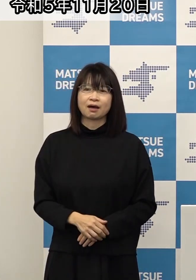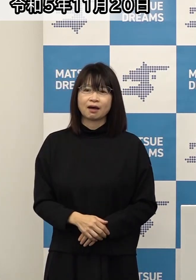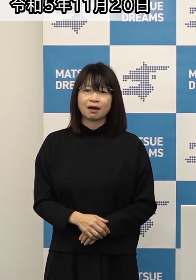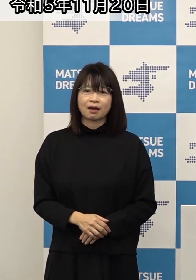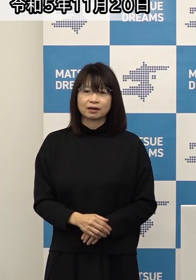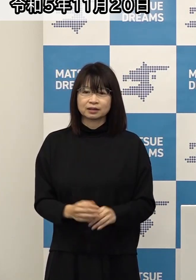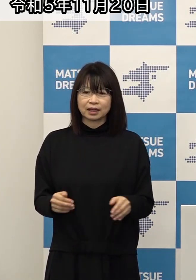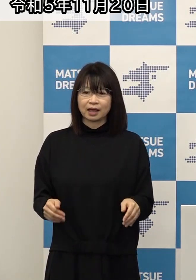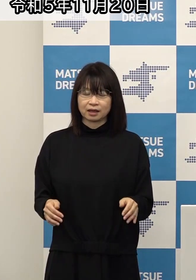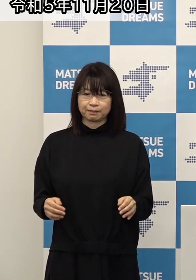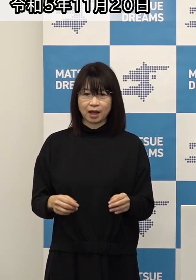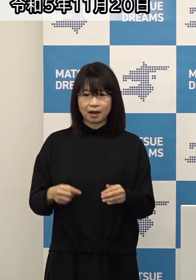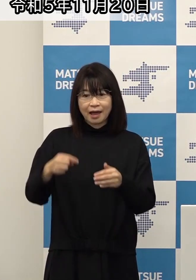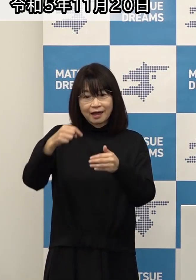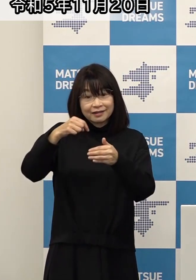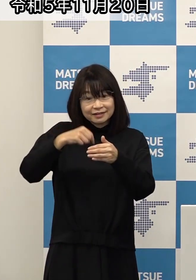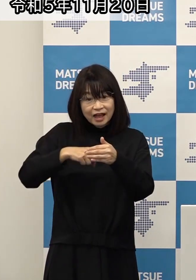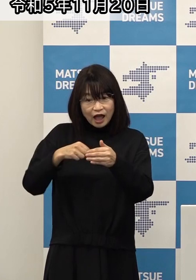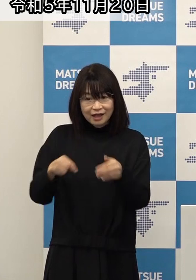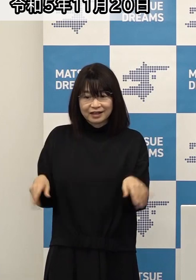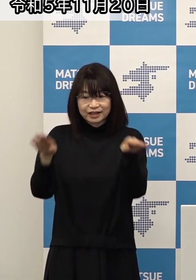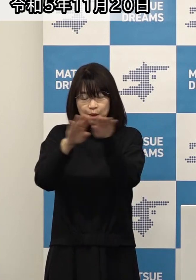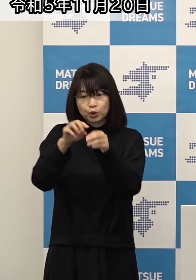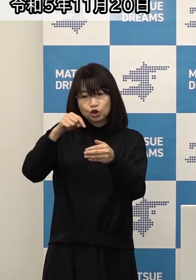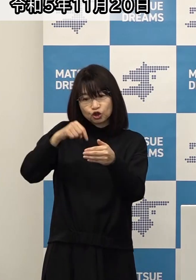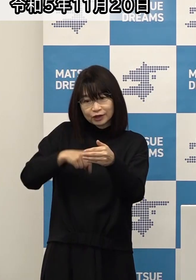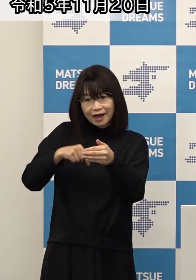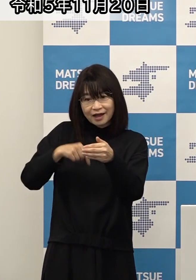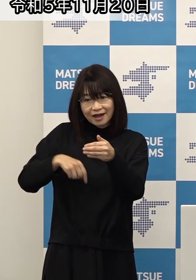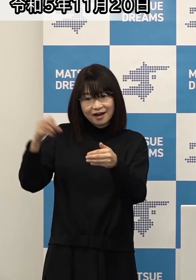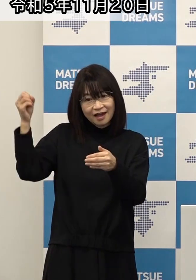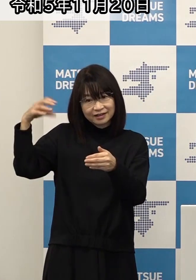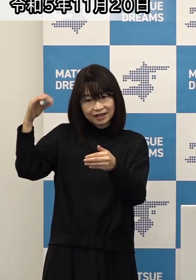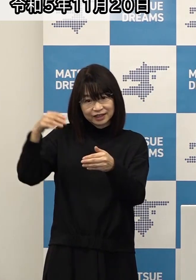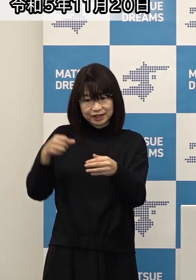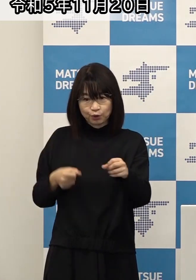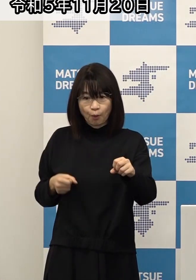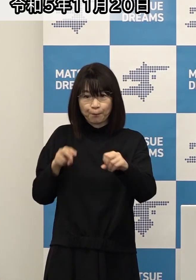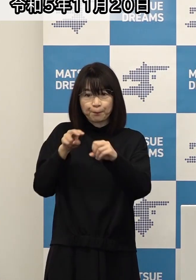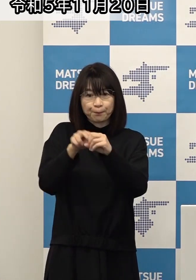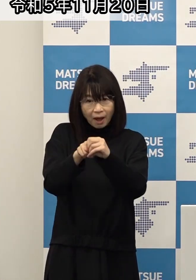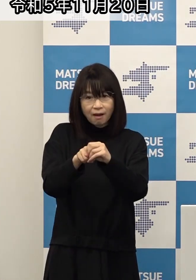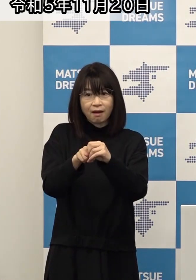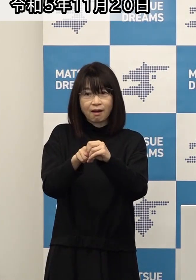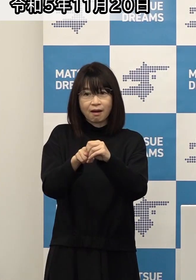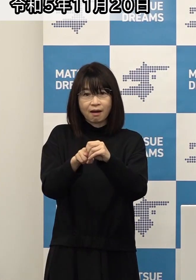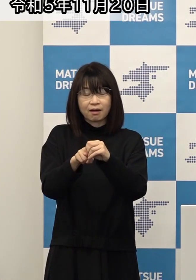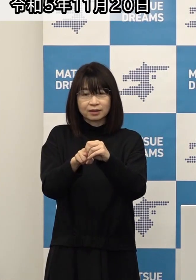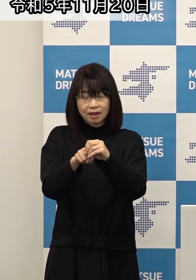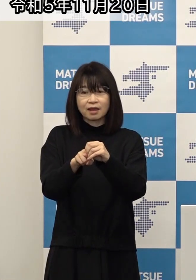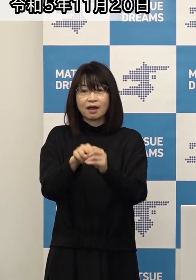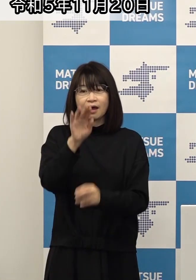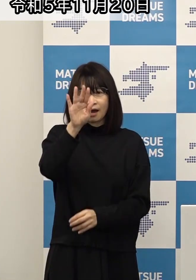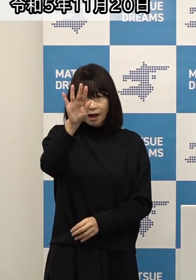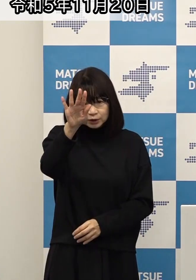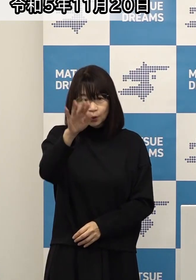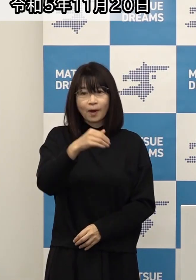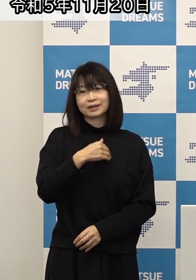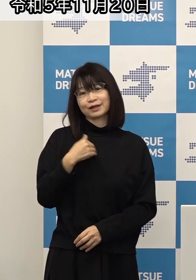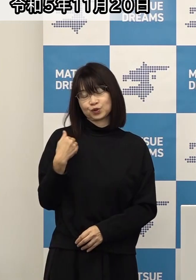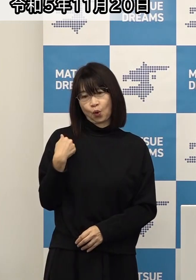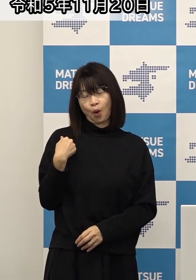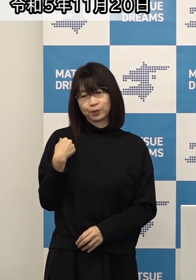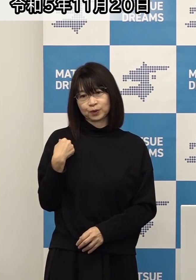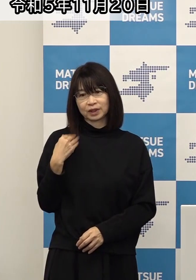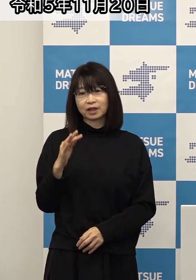からつなぎ直したりですね、つなぐ、配電盤というかっていうのも特定できたので、それ以後は起こっていないんですが、